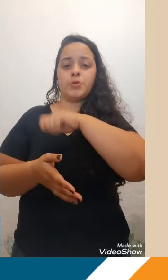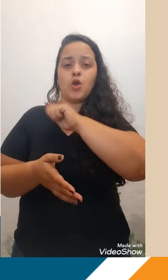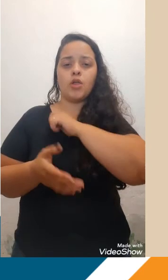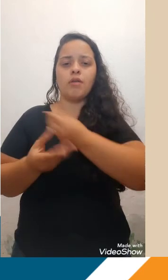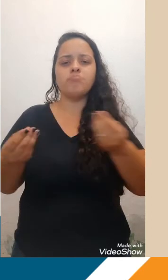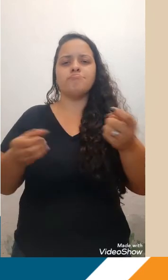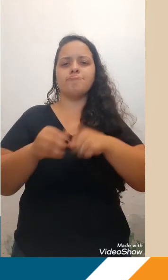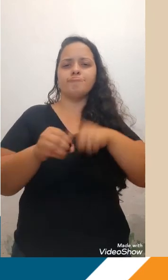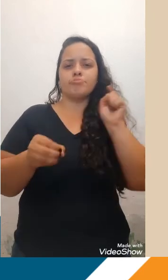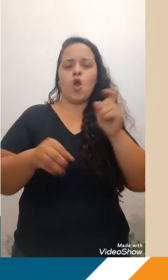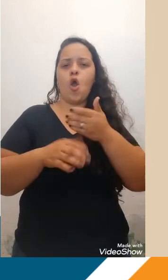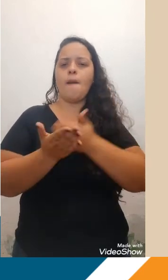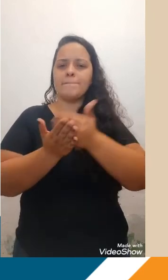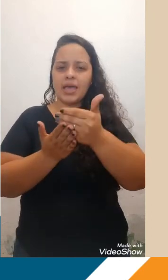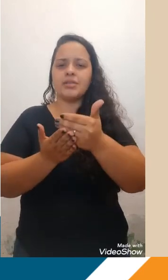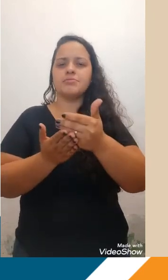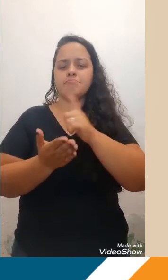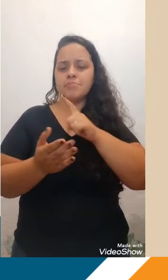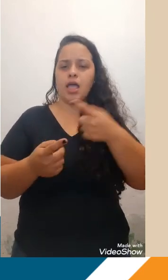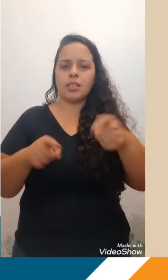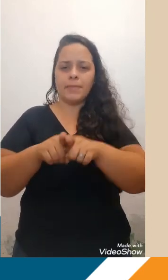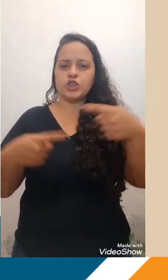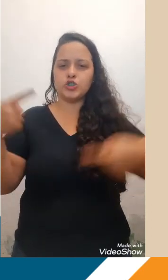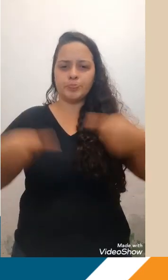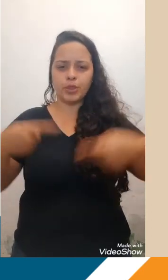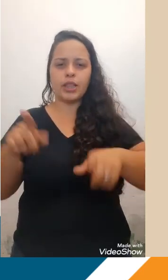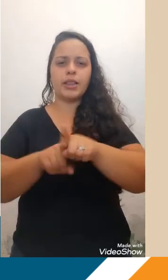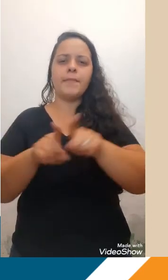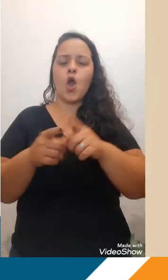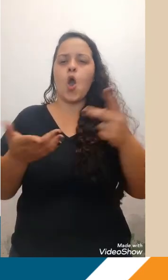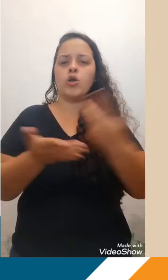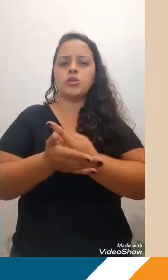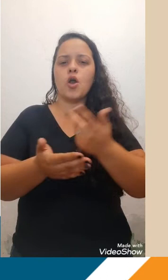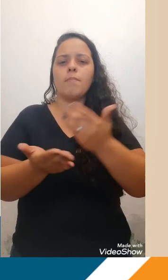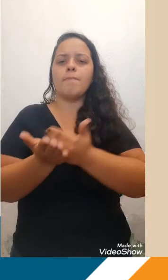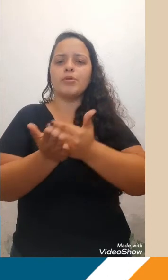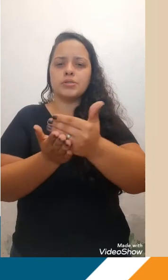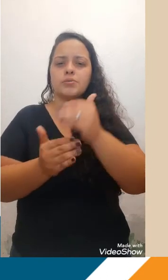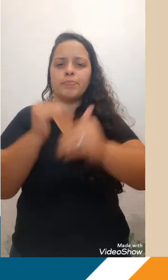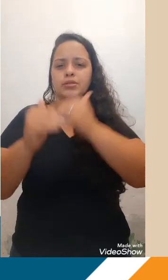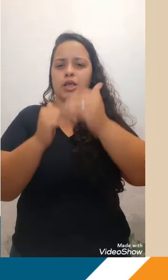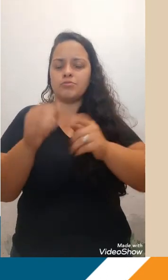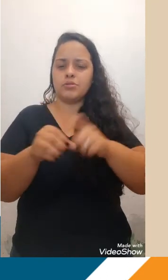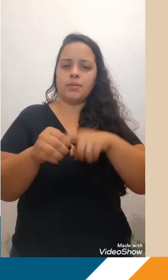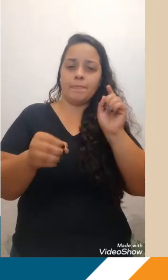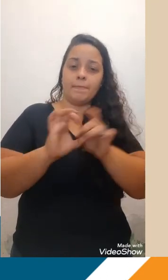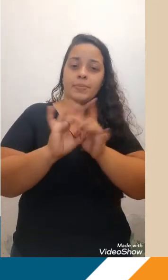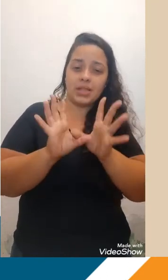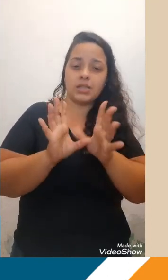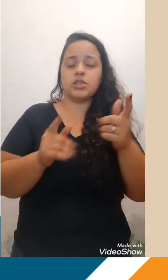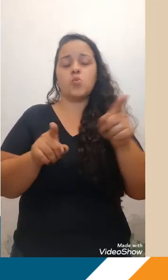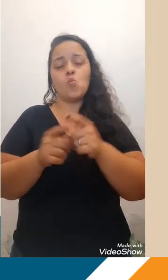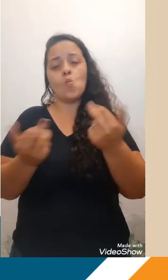grande momento de independências, onde, além dessas disputas, alguns locais já começaram seus processos de independência, como o México, que